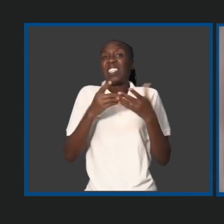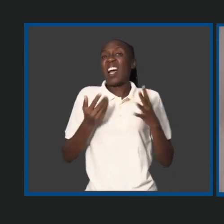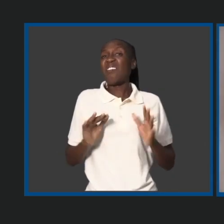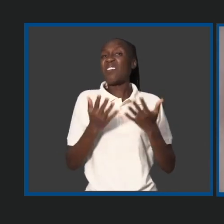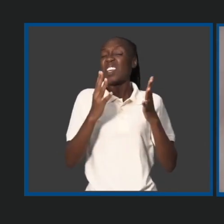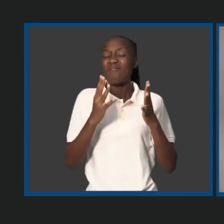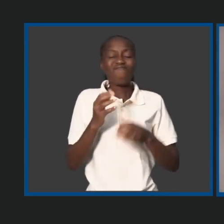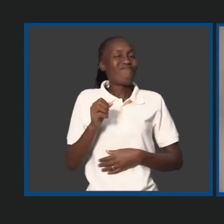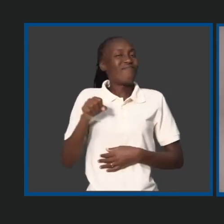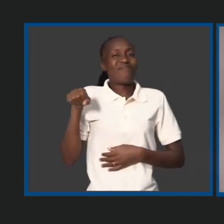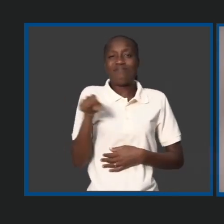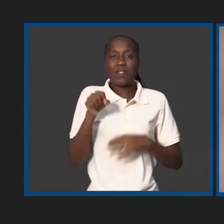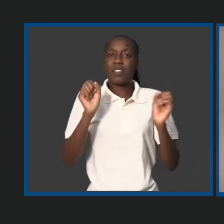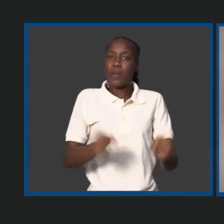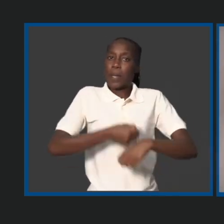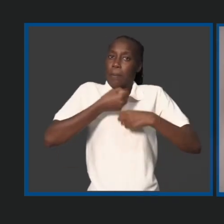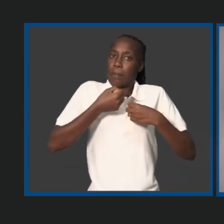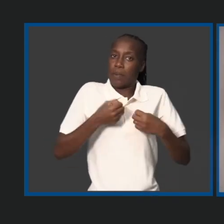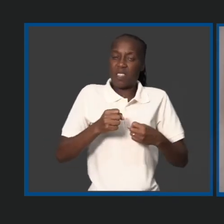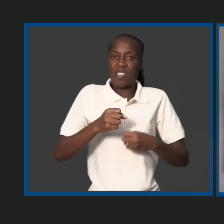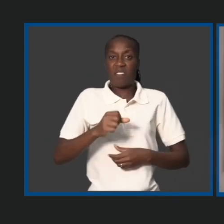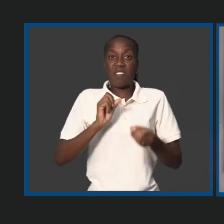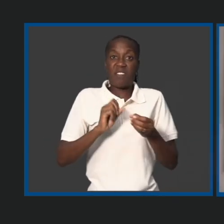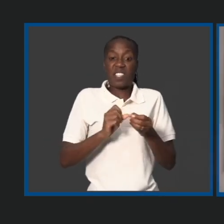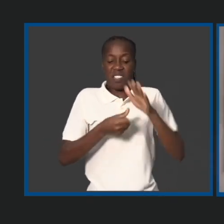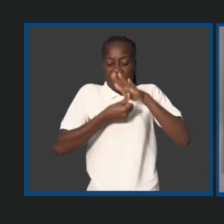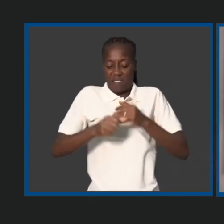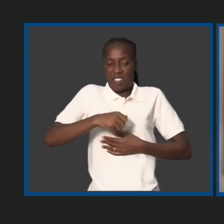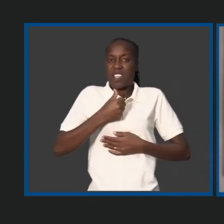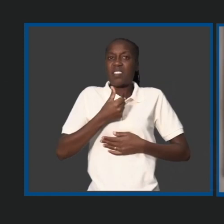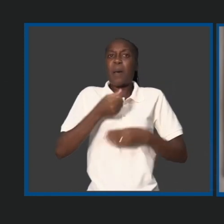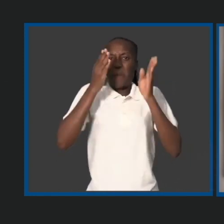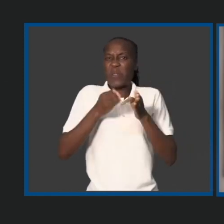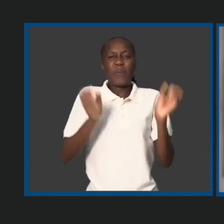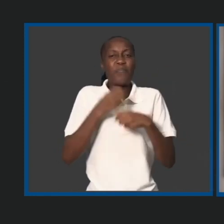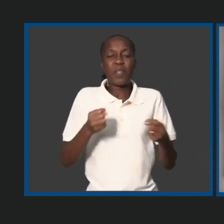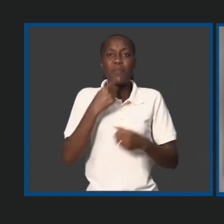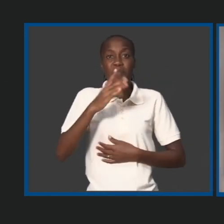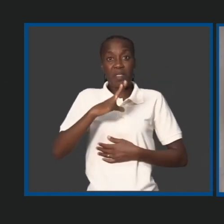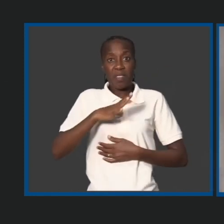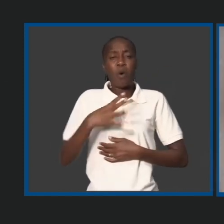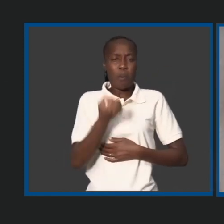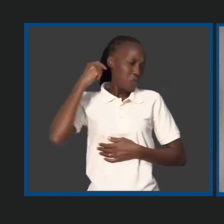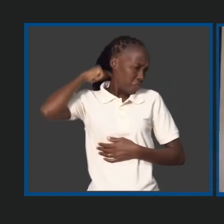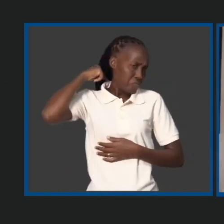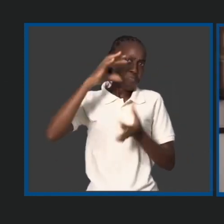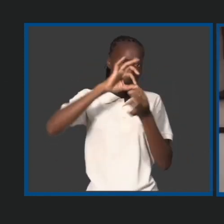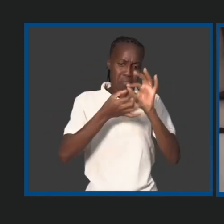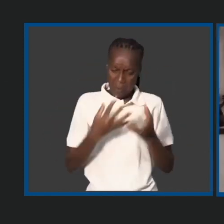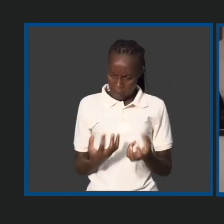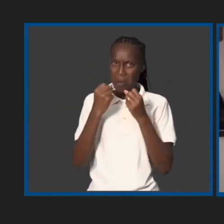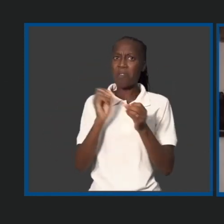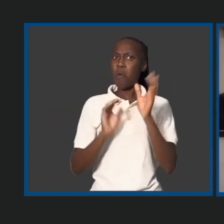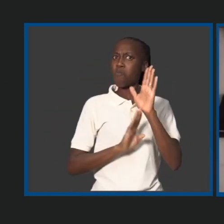podemos nos priorizar porque temos a lesão de dano e, não. O nosso objetivo não é demonstrar que realmente eu tenho a lesão de dano e eu posso fazer as